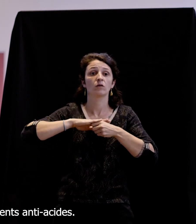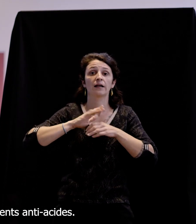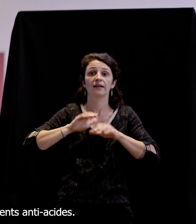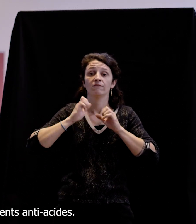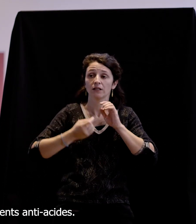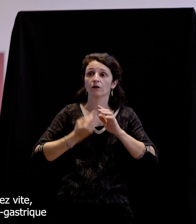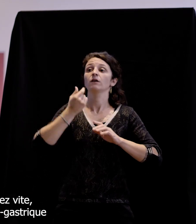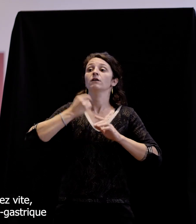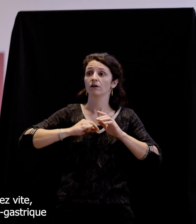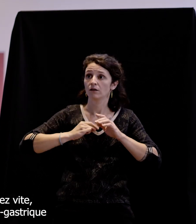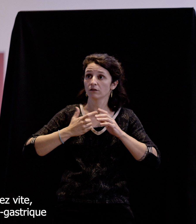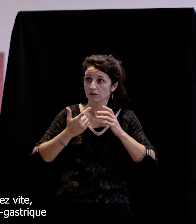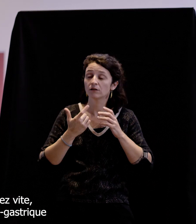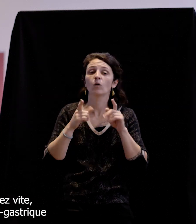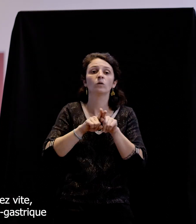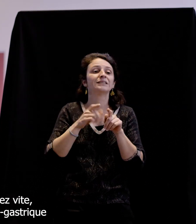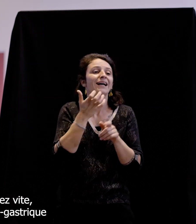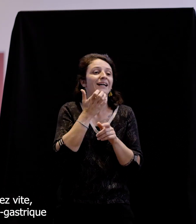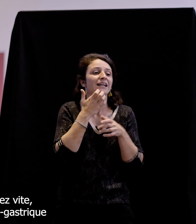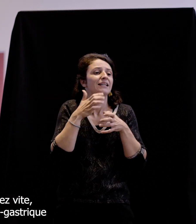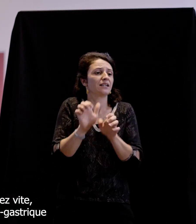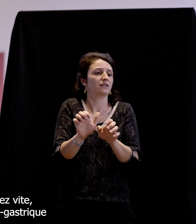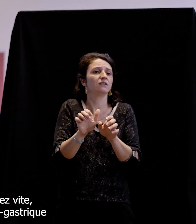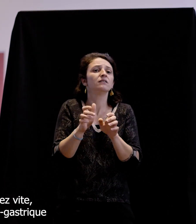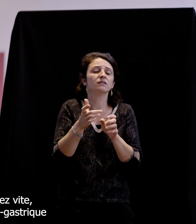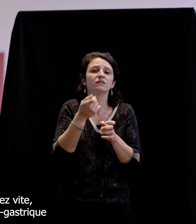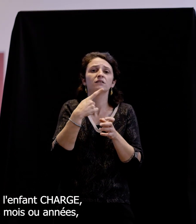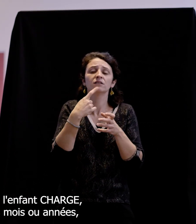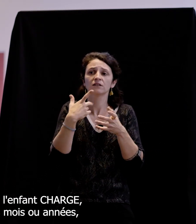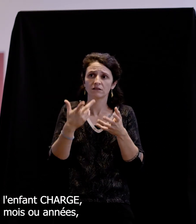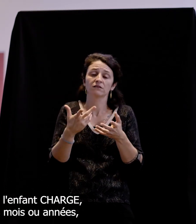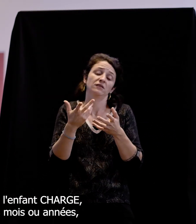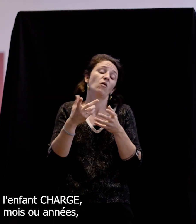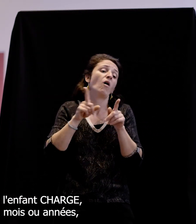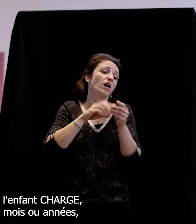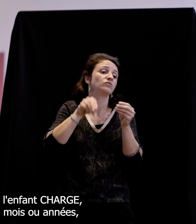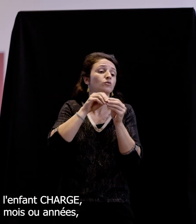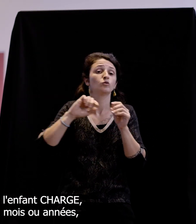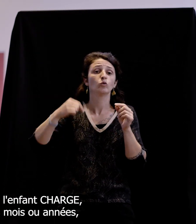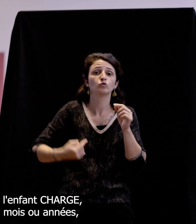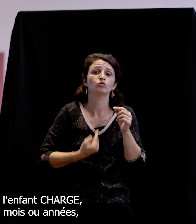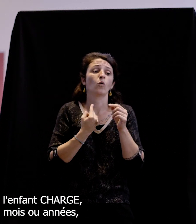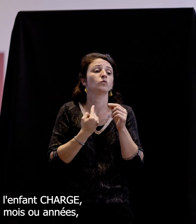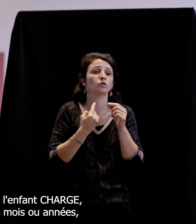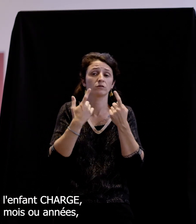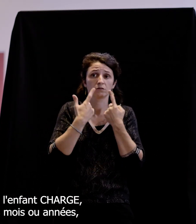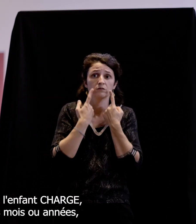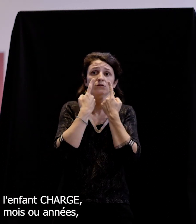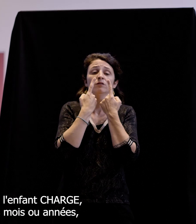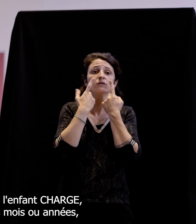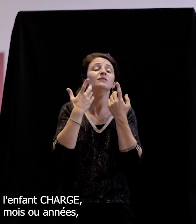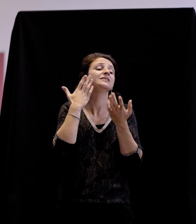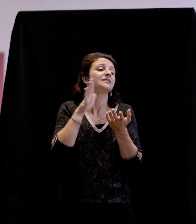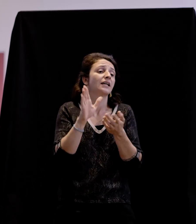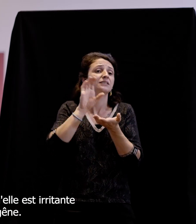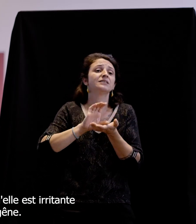anti-acides. Et puis, assez vite, la sonde nasogastrique, dont on sait que chez l'enfant charge, ça va durer plusieurs mois